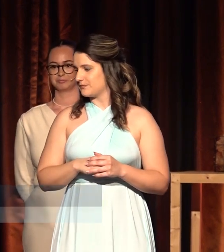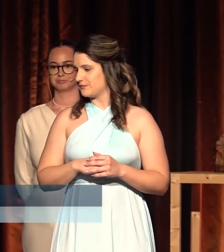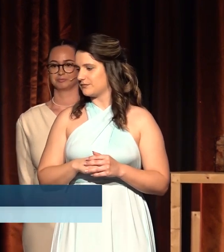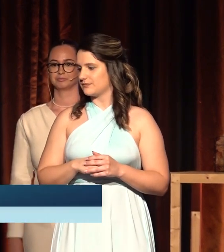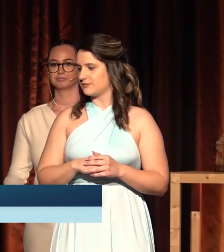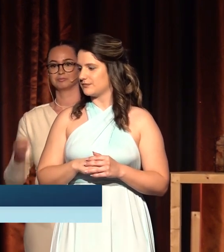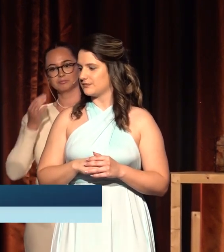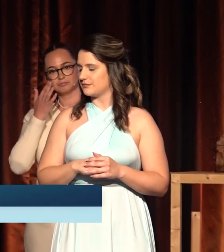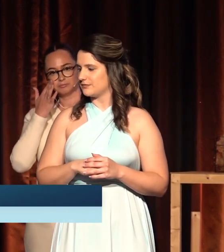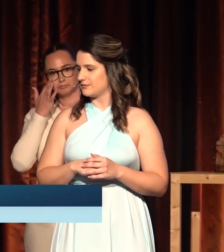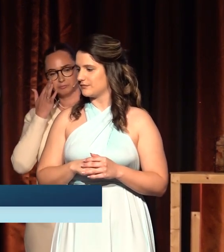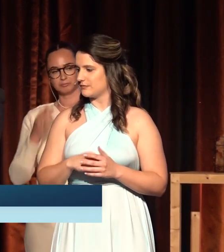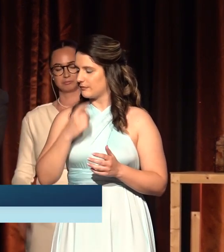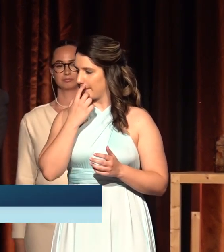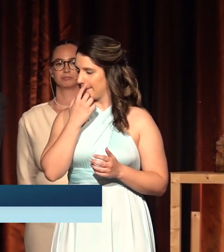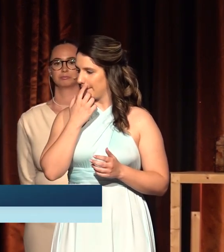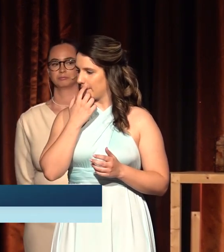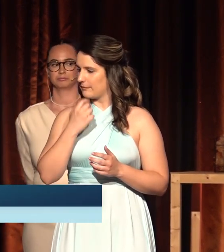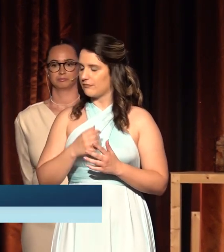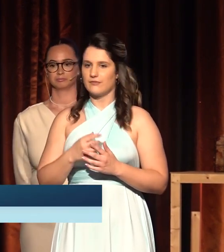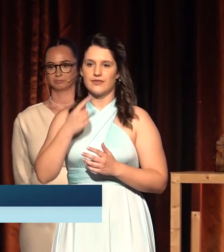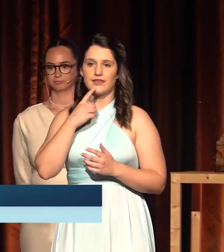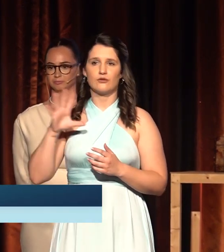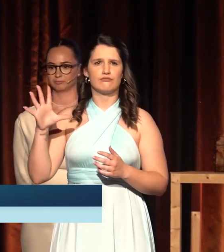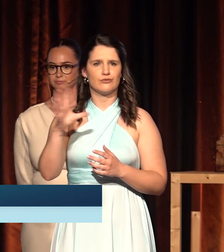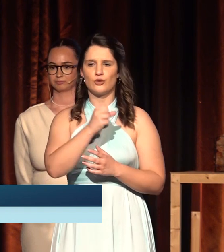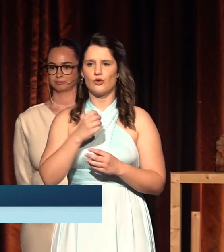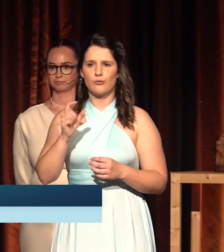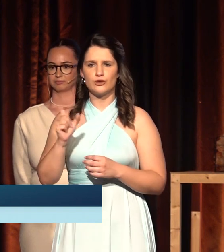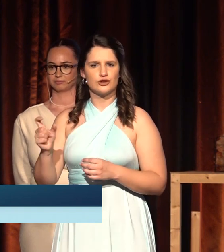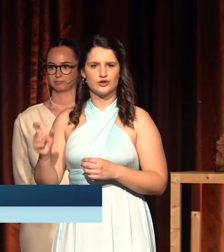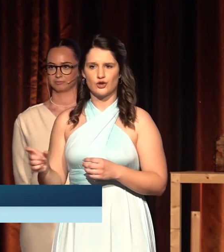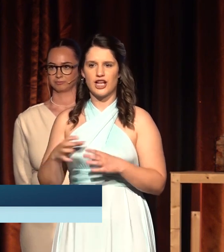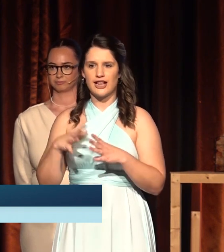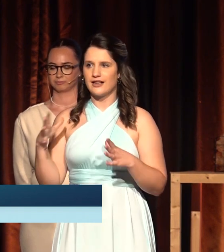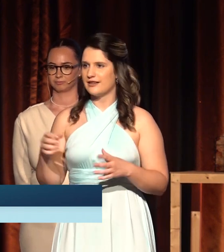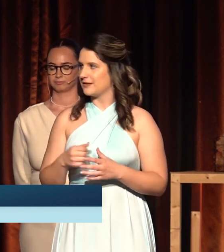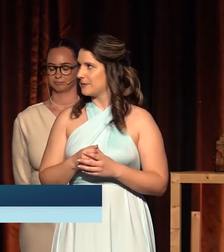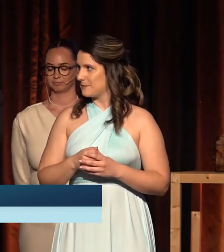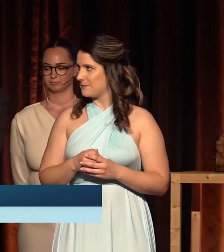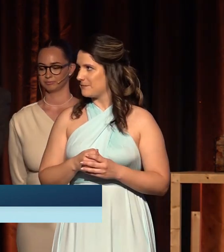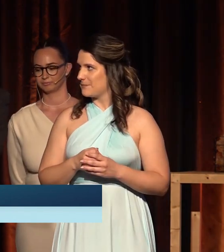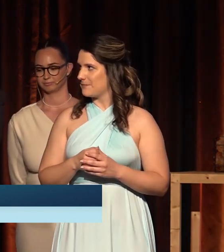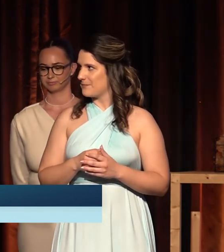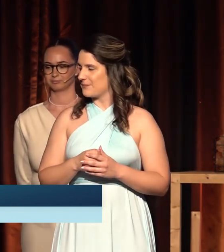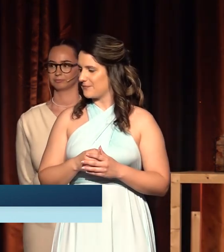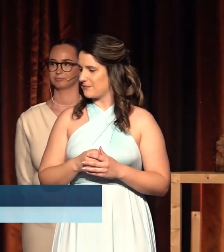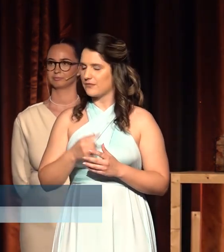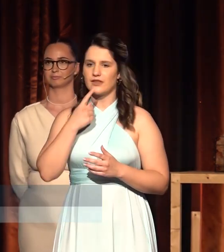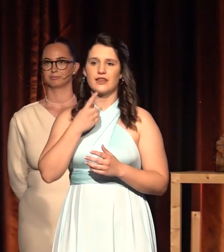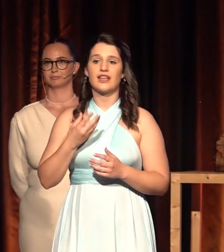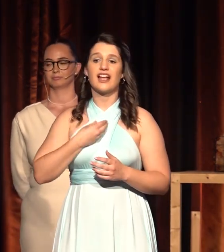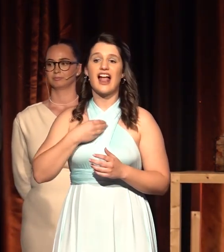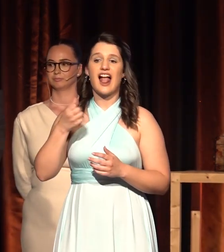d'aquest acte tan bonic que, a més, veure tot l'auditori ple és un plaer. I permeteu-me també excusar l'alcalde, que ha pogut estar